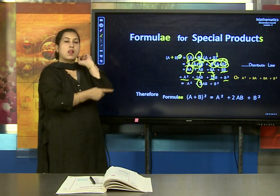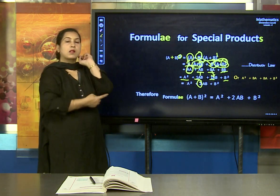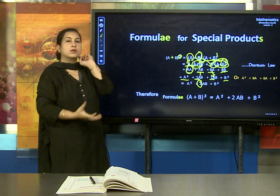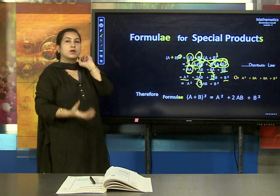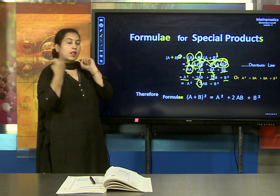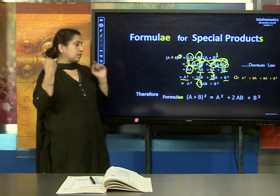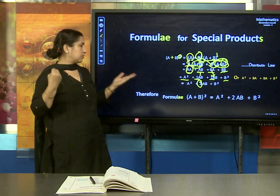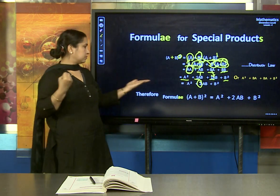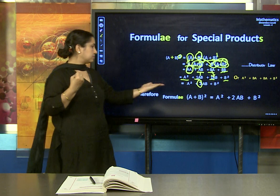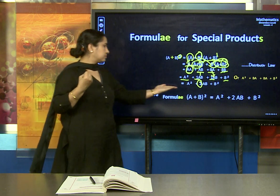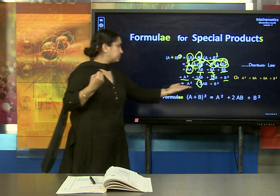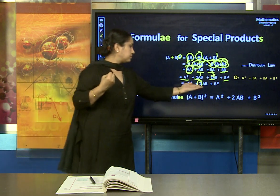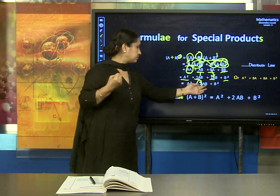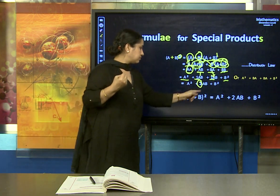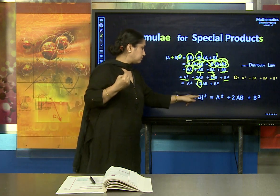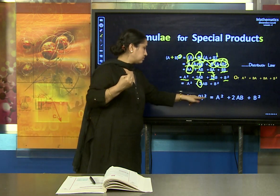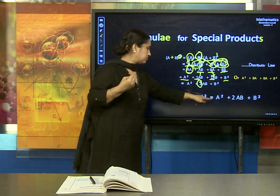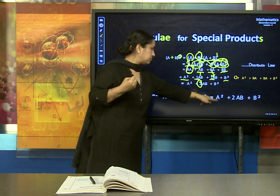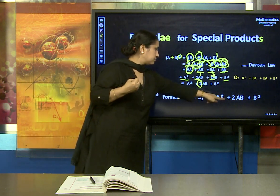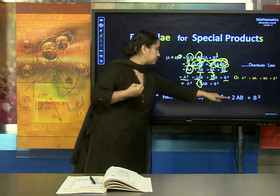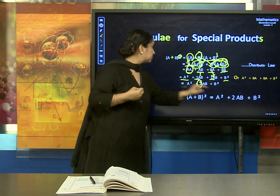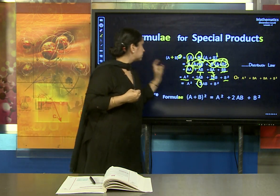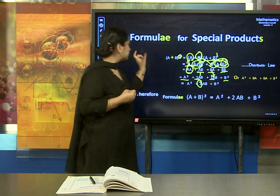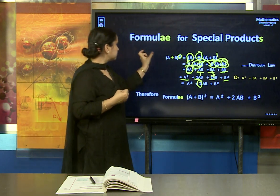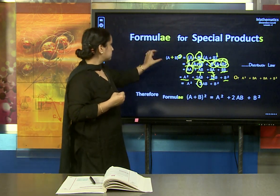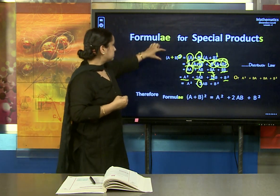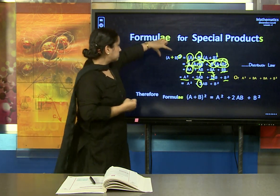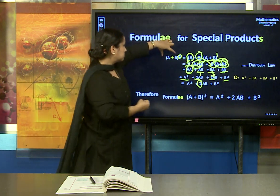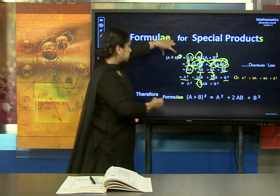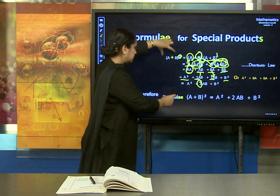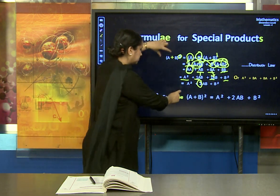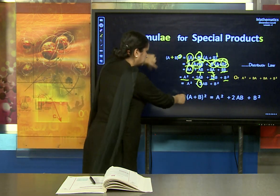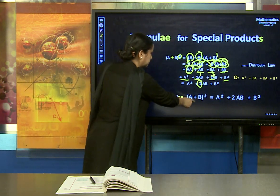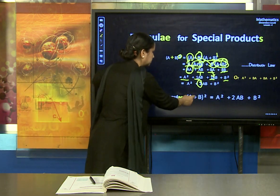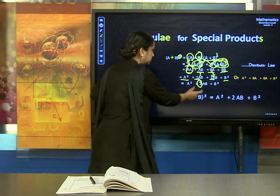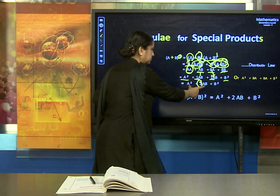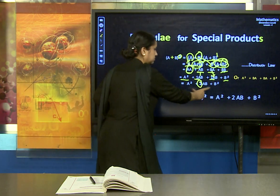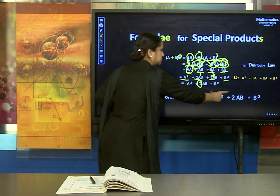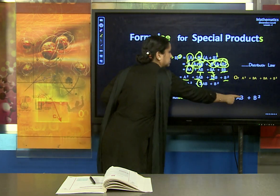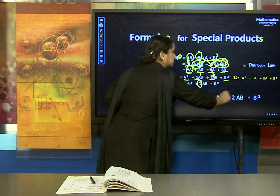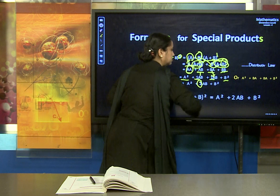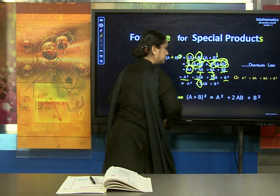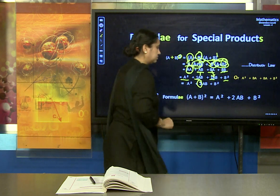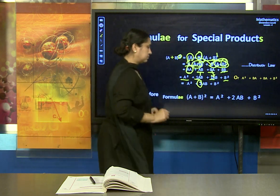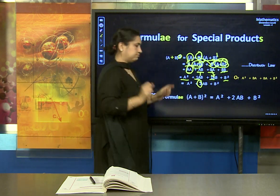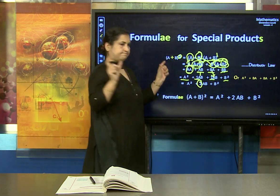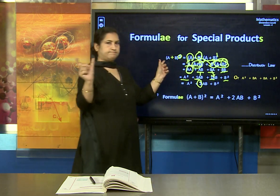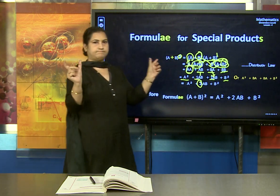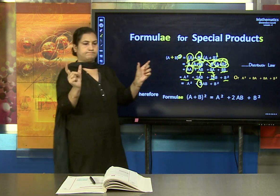तो जो अंत में हमें मिला वो यह था, और वो हमारा इस प्रोडक्ट का फार्मूला